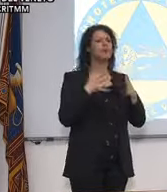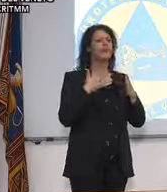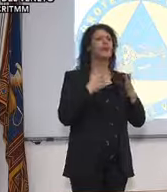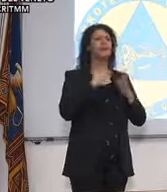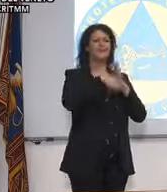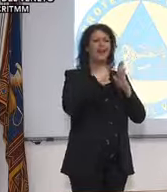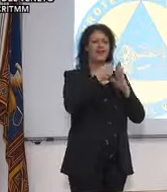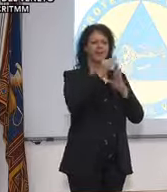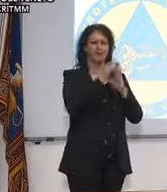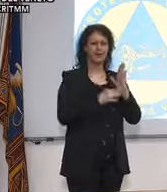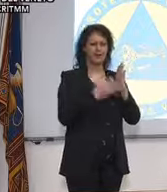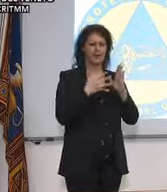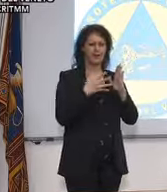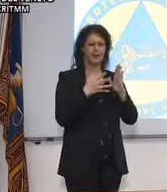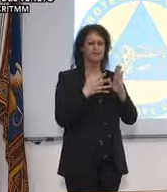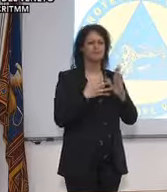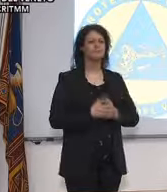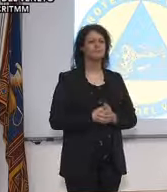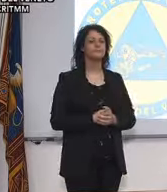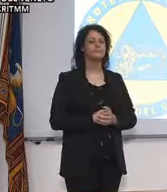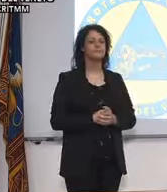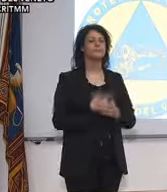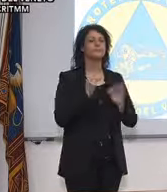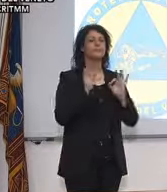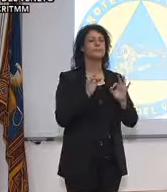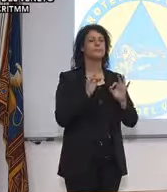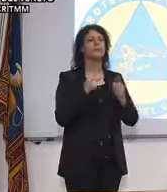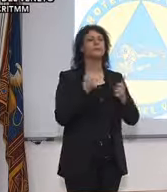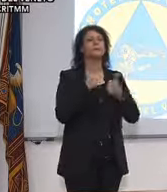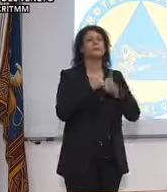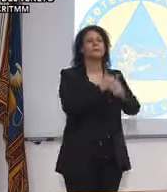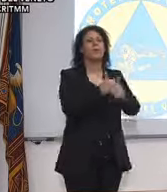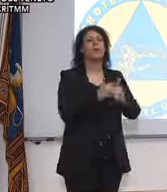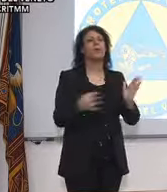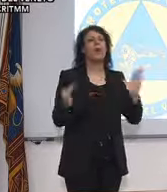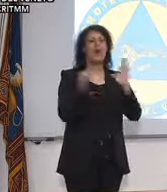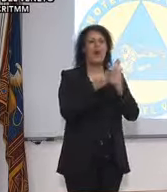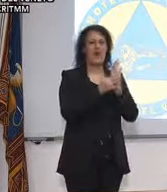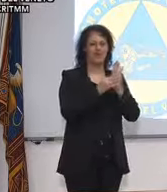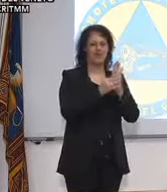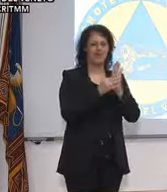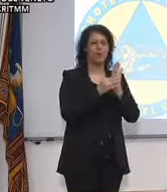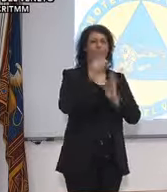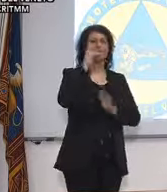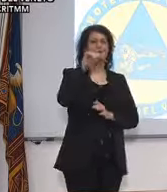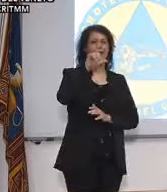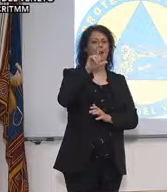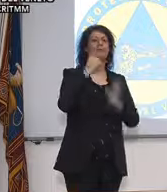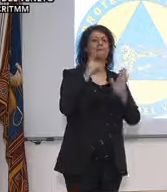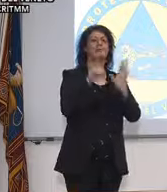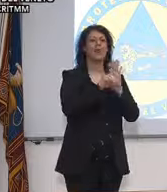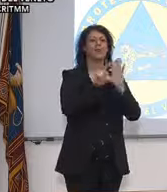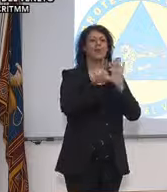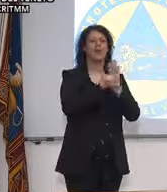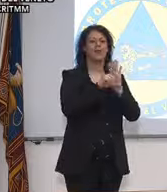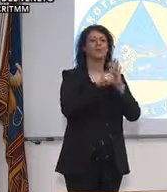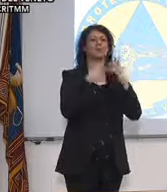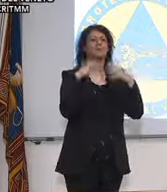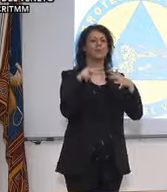che ha recepito uno degli articoli che era dentro il DL18, il primo